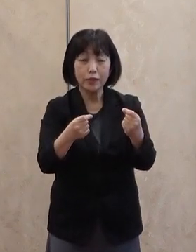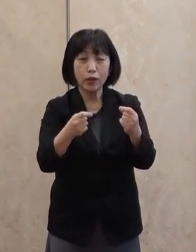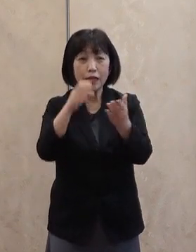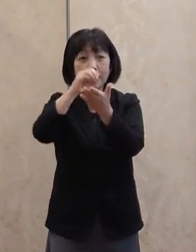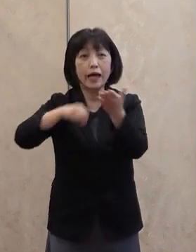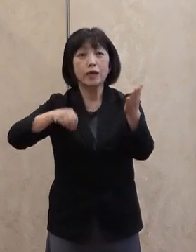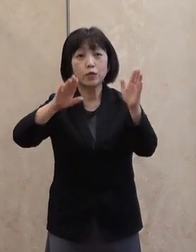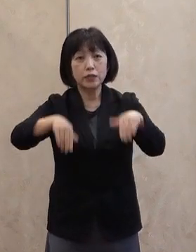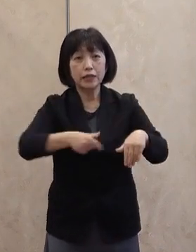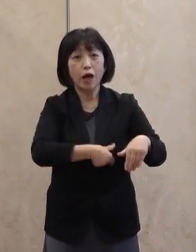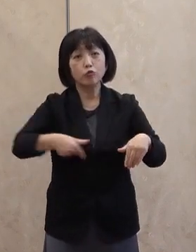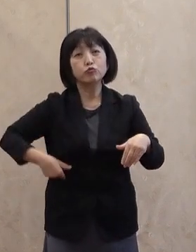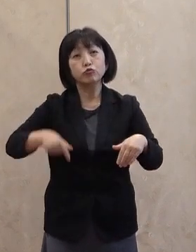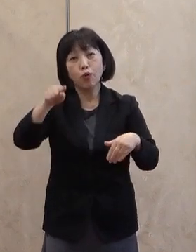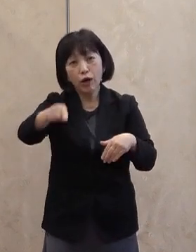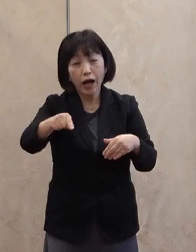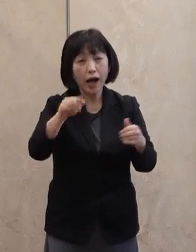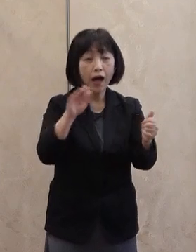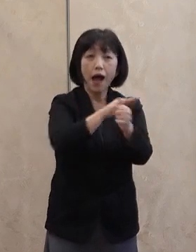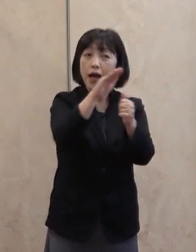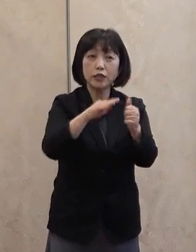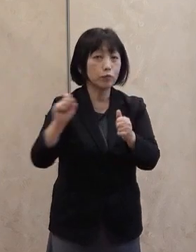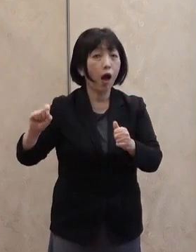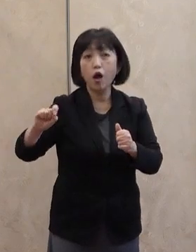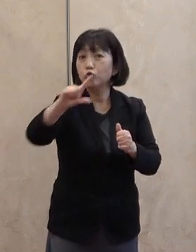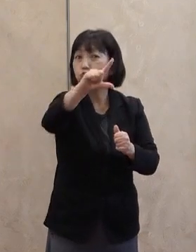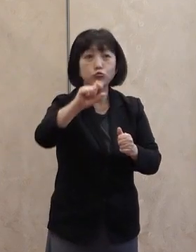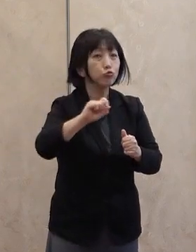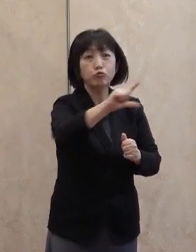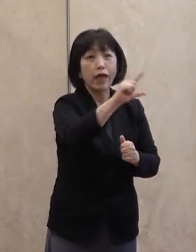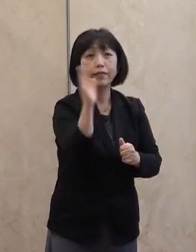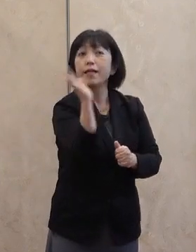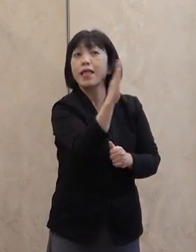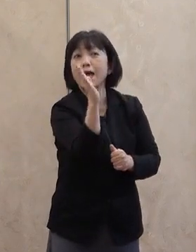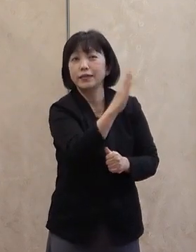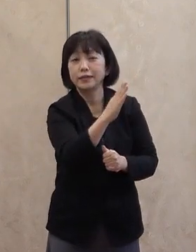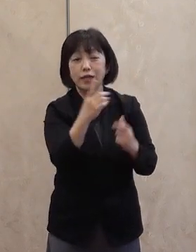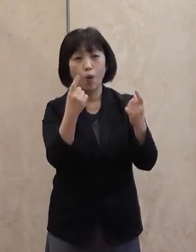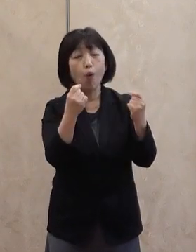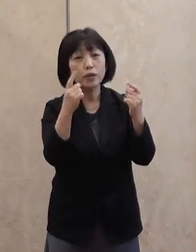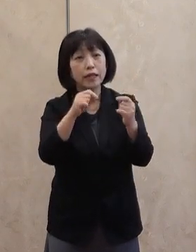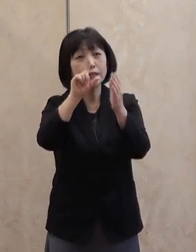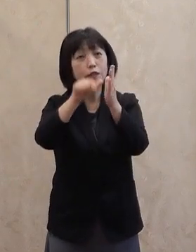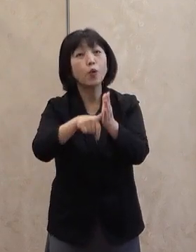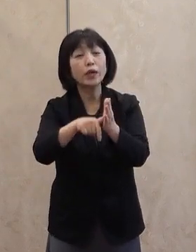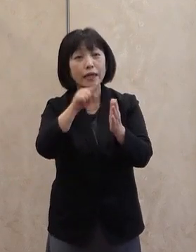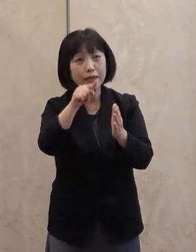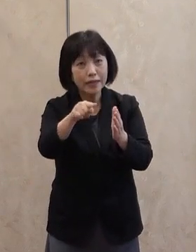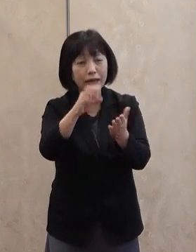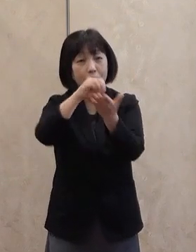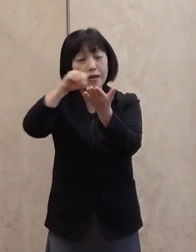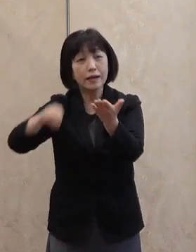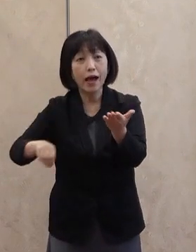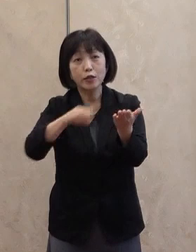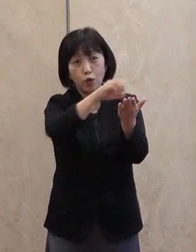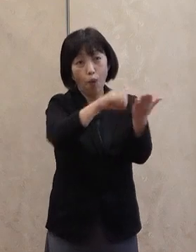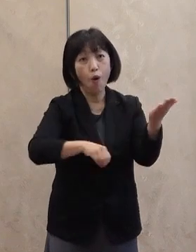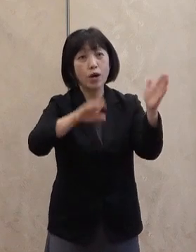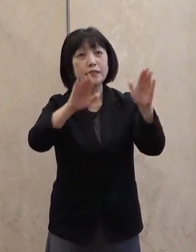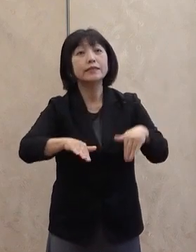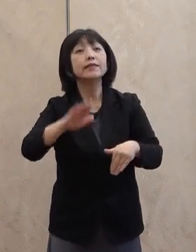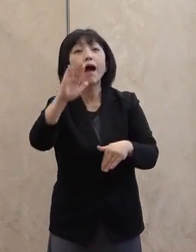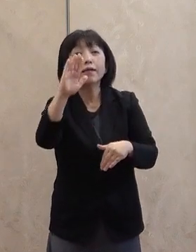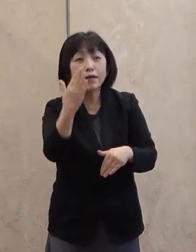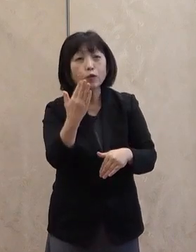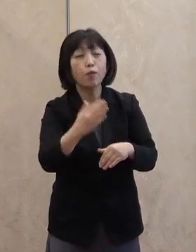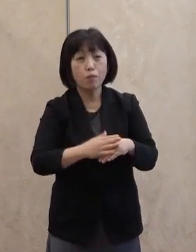大きく感染がぐっと広がってない、まあ、同じような時期同じような判断で解除になったわけですけども広がってないというのはやっぱり N501 の変異株